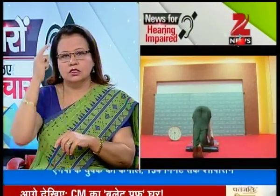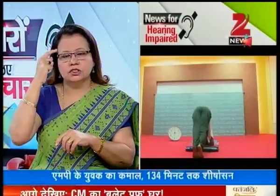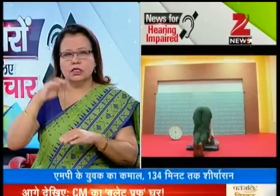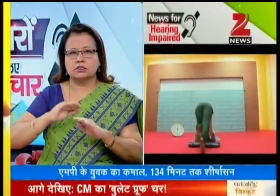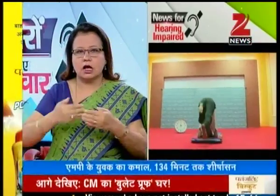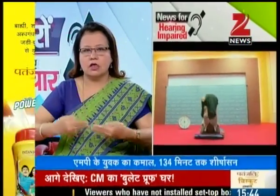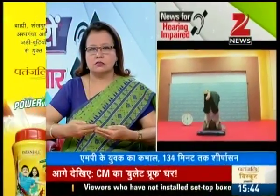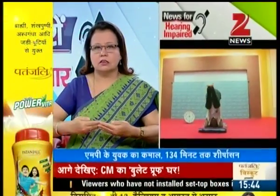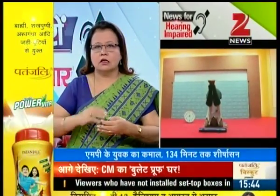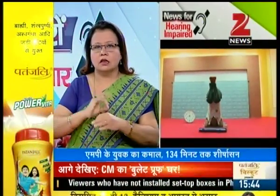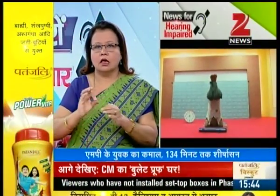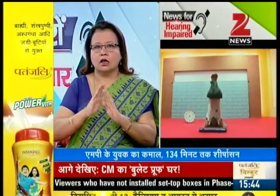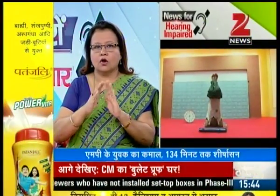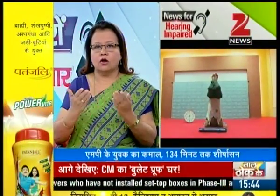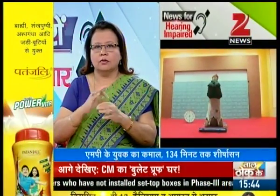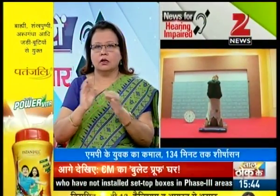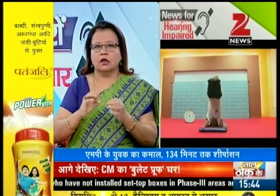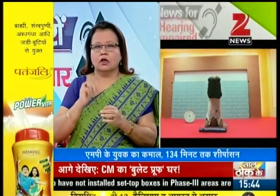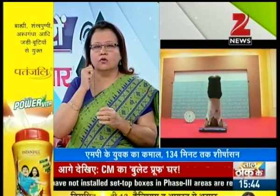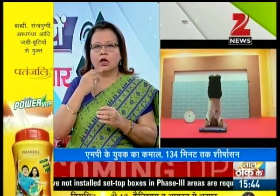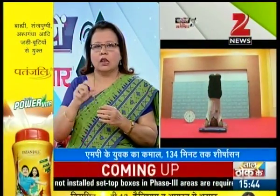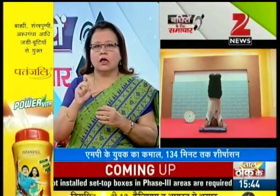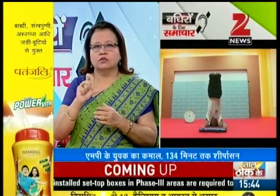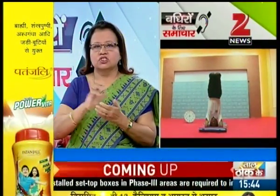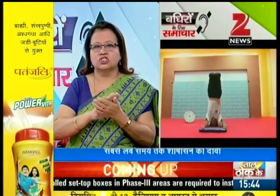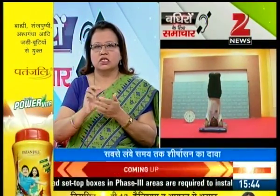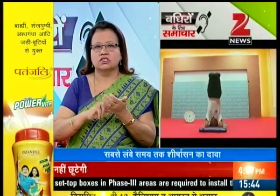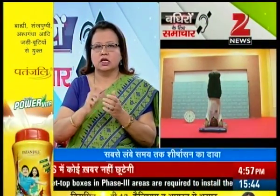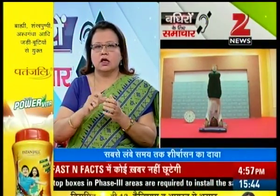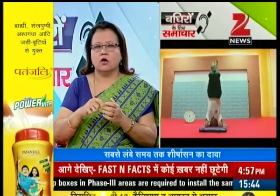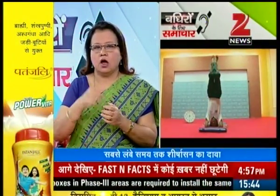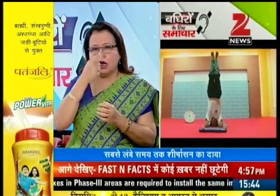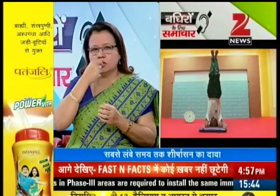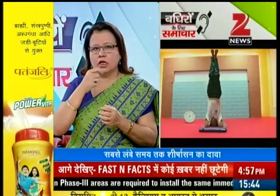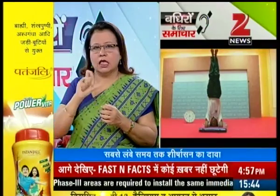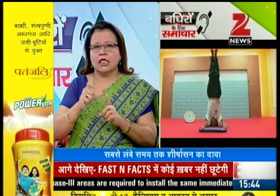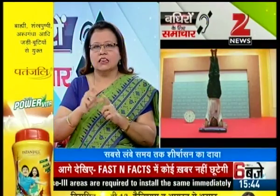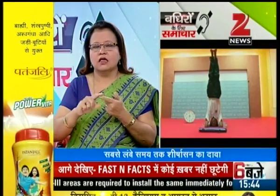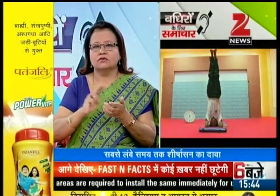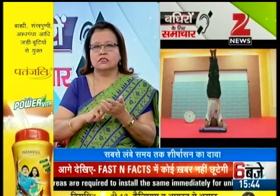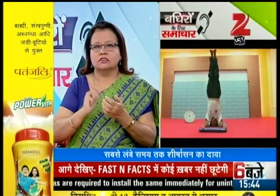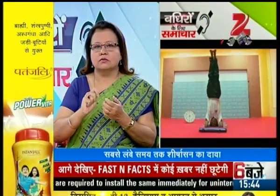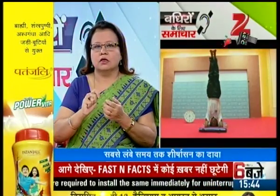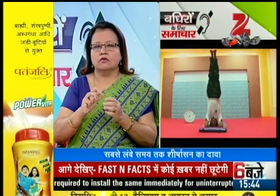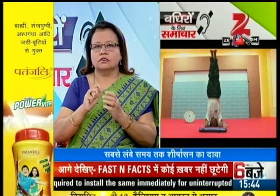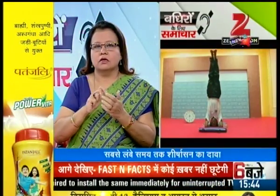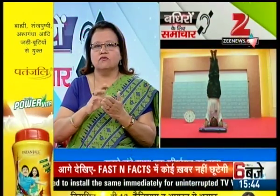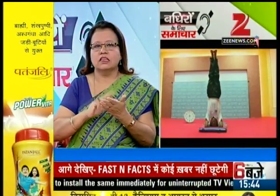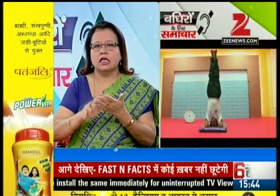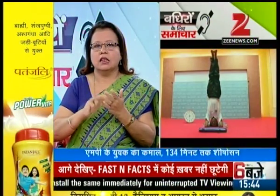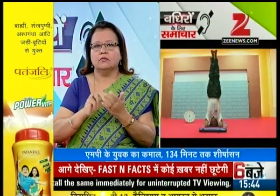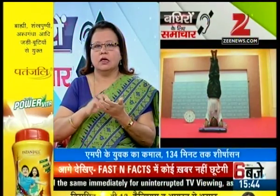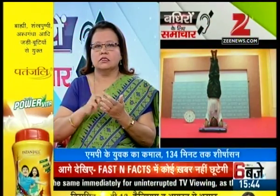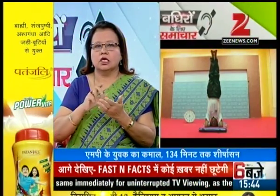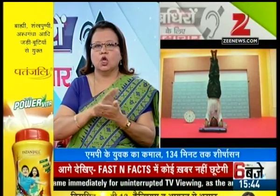रिकॉर्ड बनाया है इस रिकॉर्ड को बनाने वाले युवक का नाम चंचल है और वह हरिद्वार के देव संस्कृति विश्वविद्यालय में एमएससी